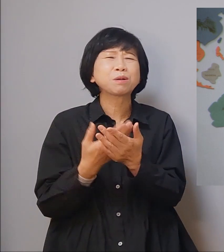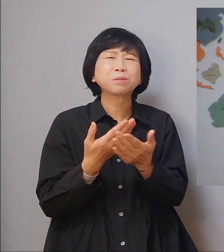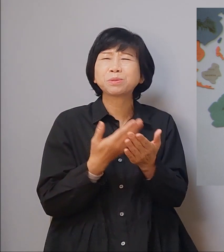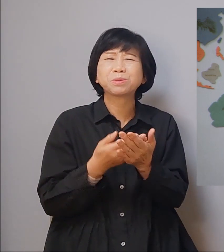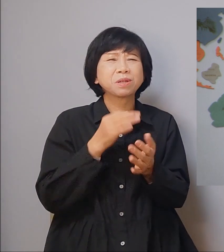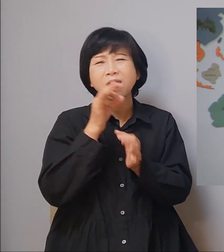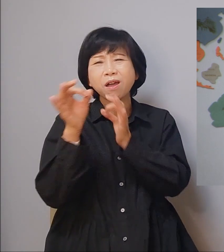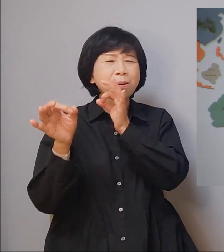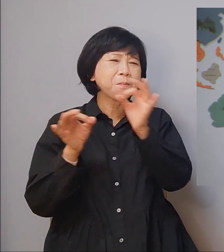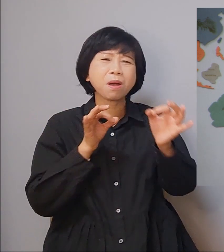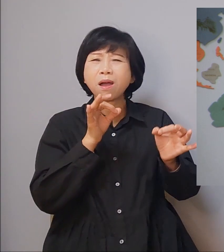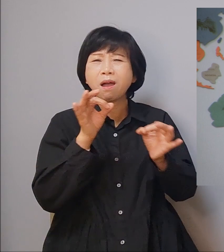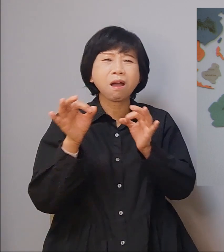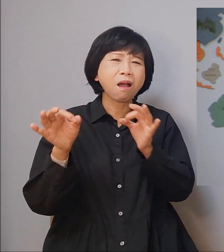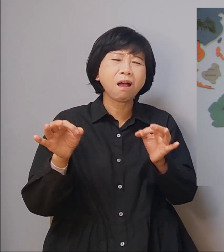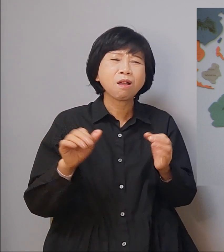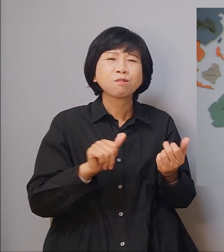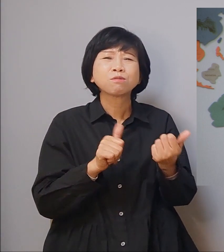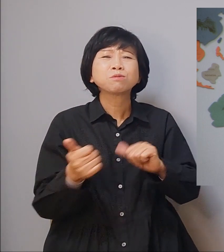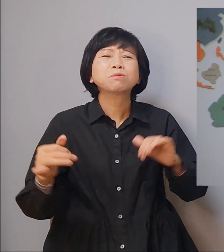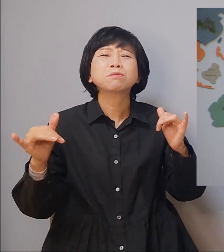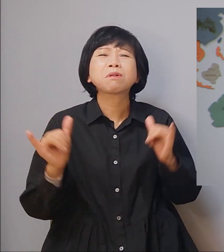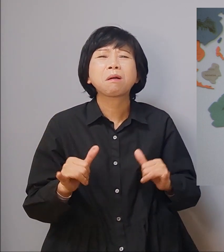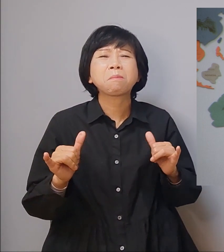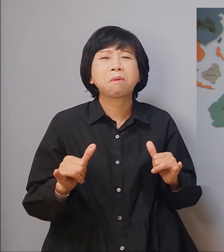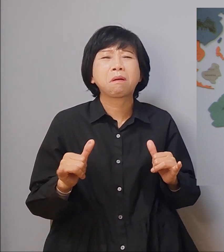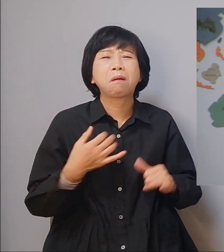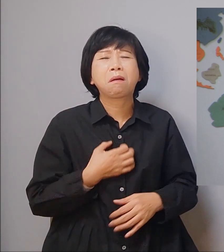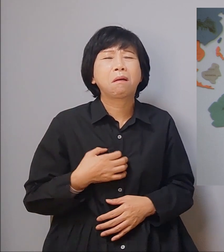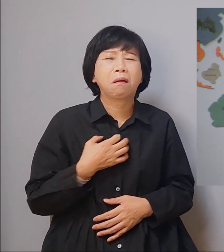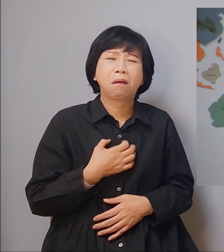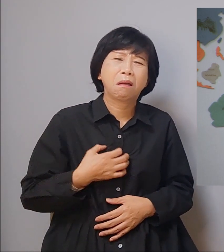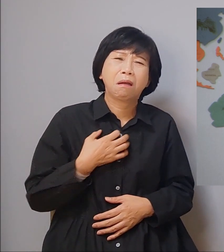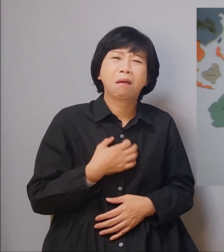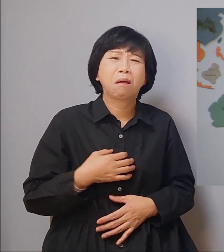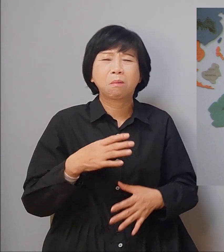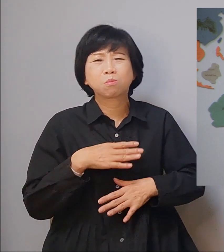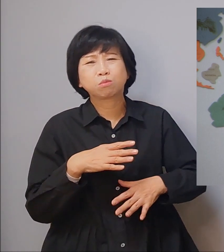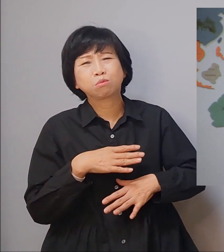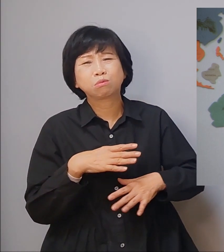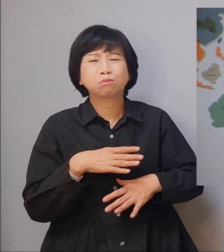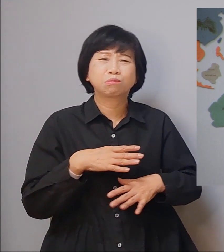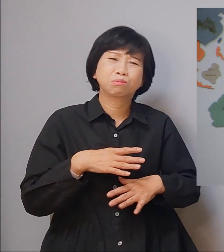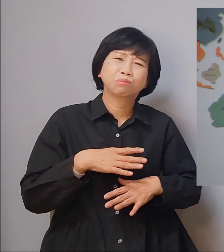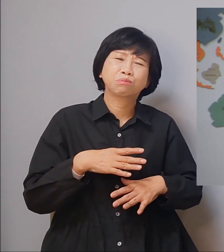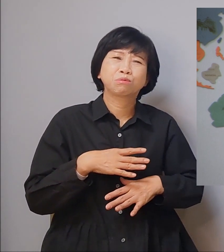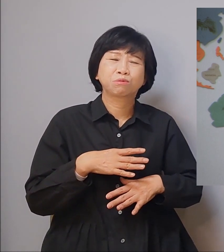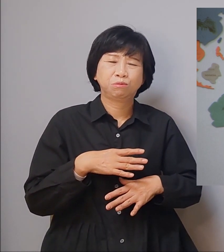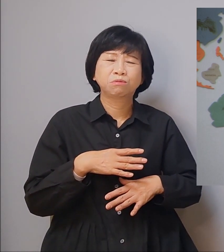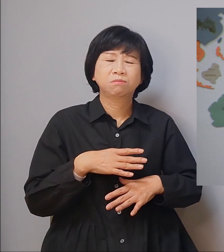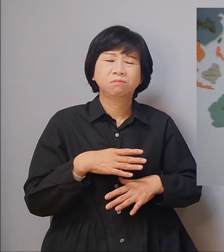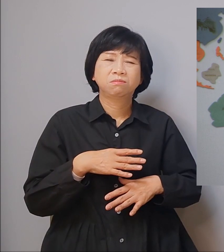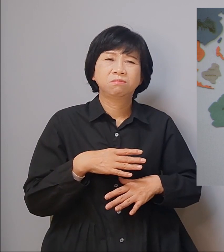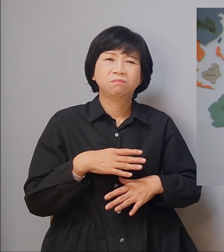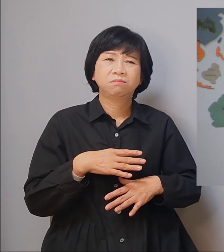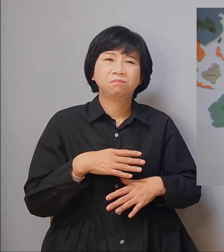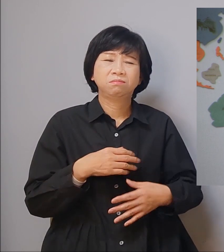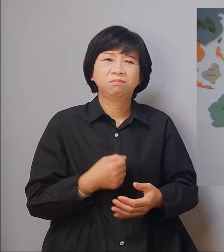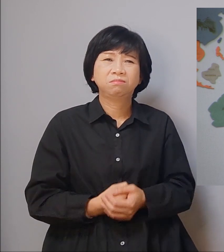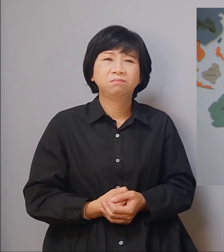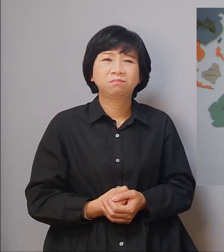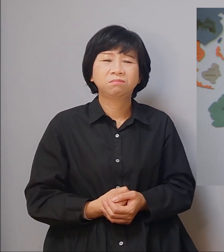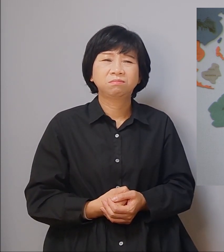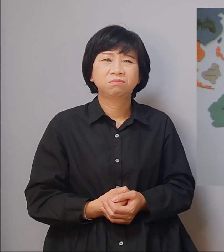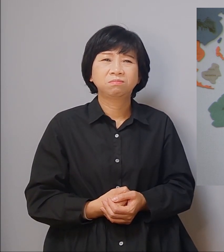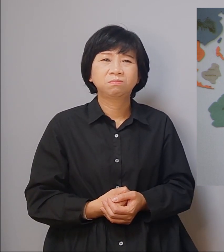우리 목사들도 뭐 이제는 하나님이 부르시는가 보다, 천국에서 만나자. 네. 간이